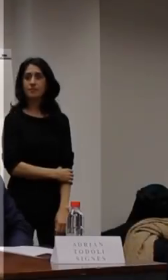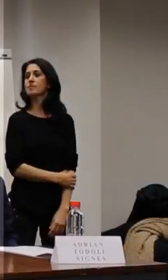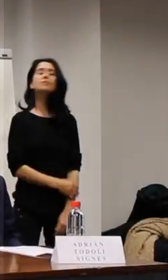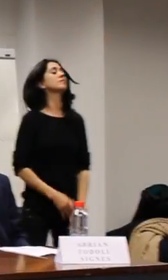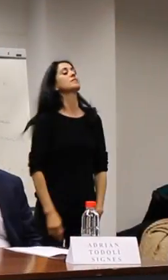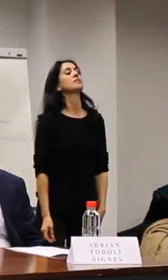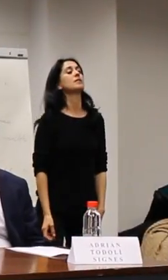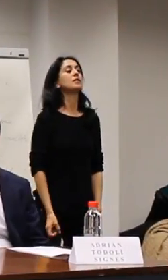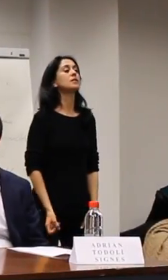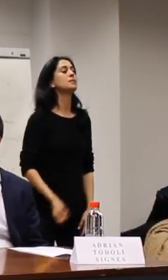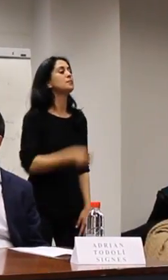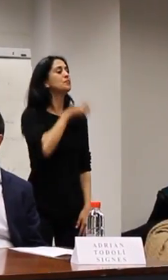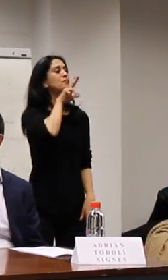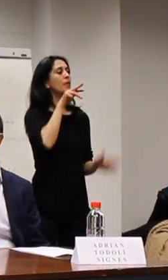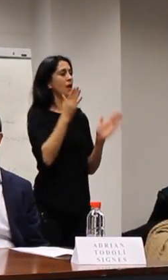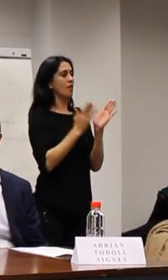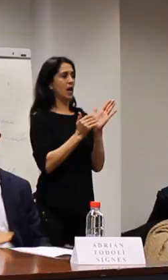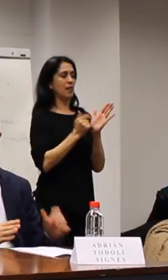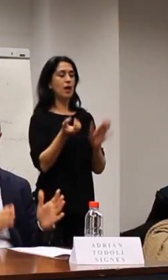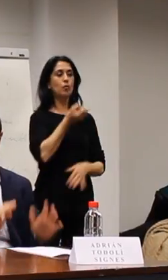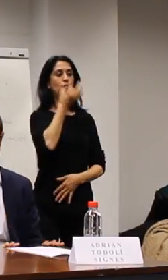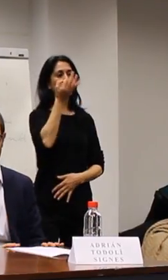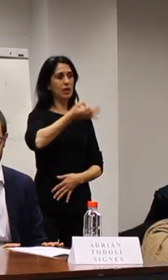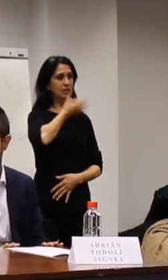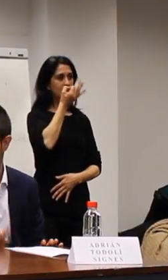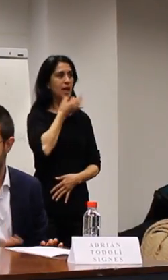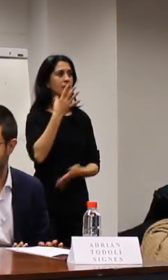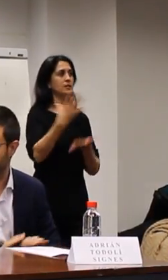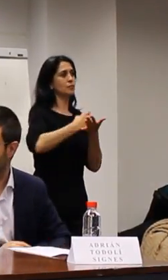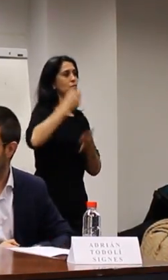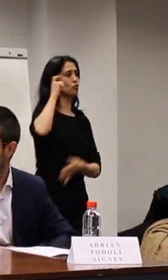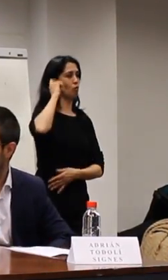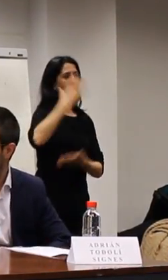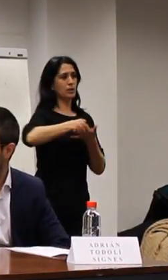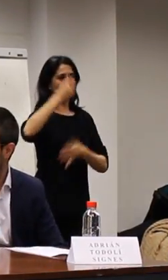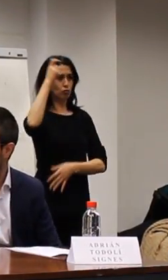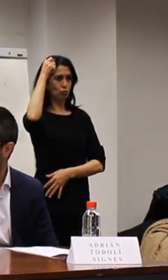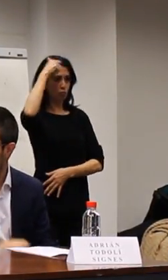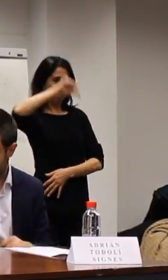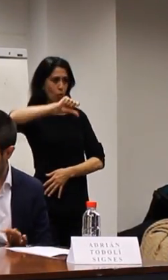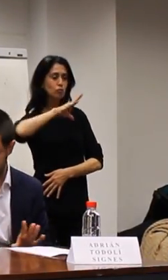Bé, bona vesprada, moltes gràcies a totes i a tots per vindre.